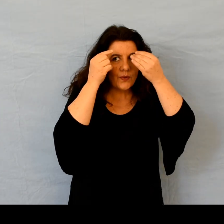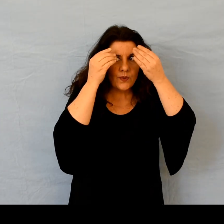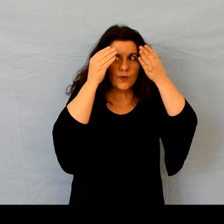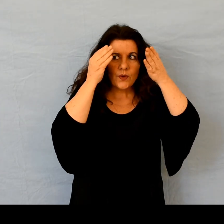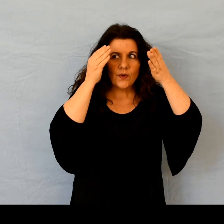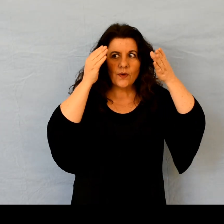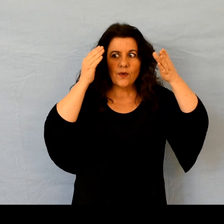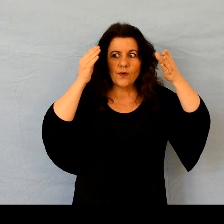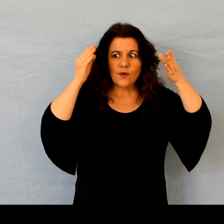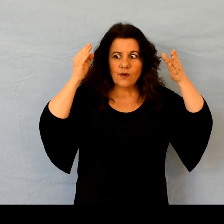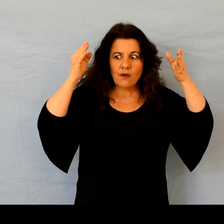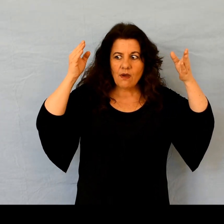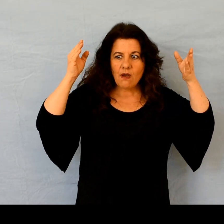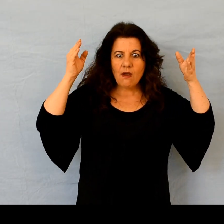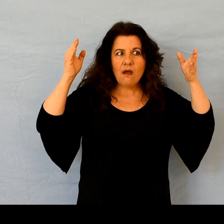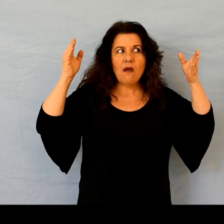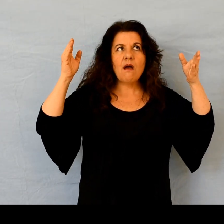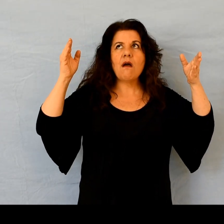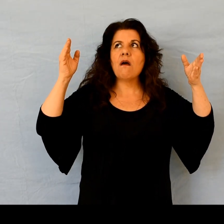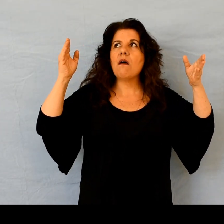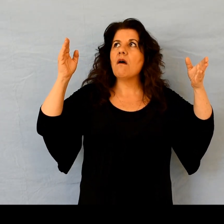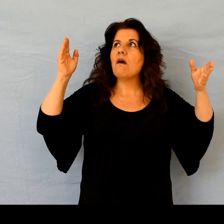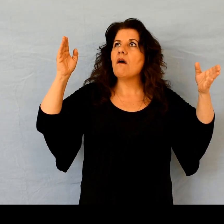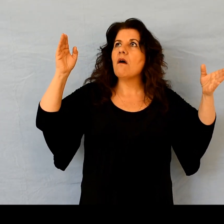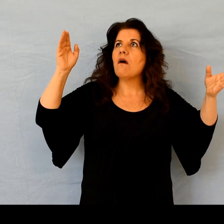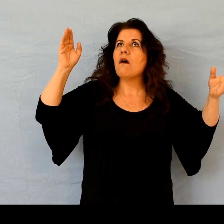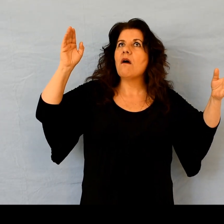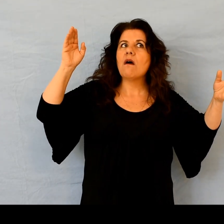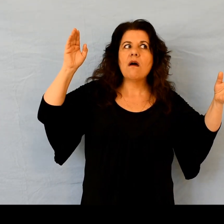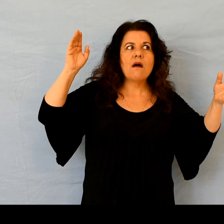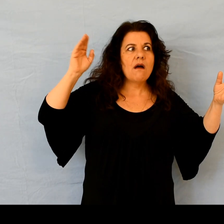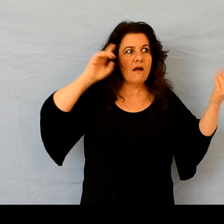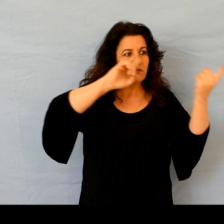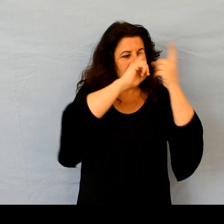des dieux, connaissant le bien et le mal. »